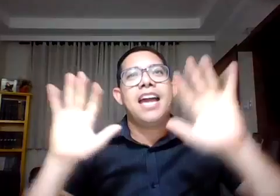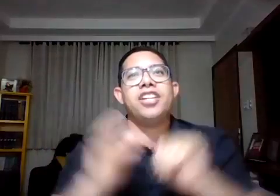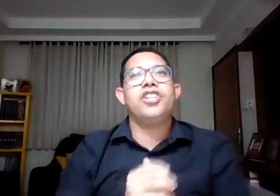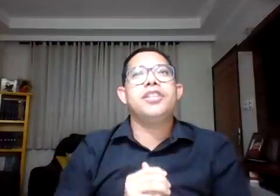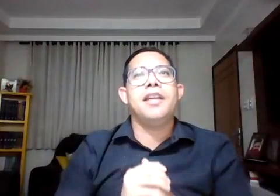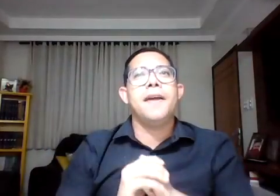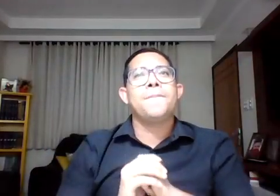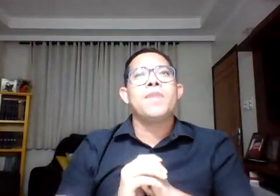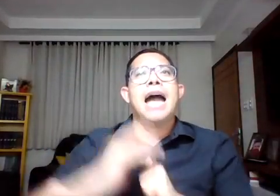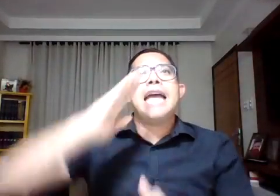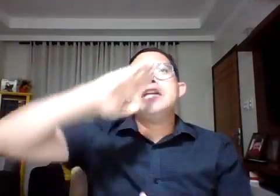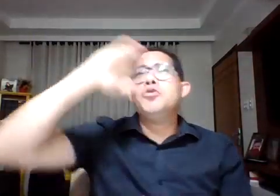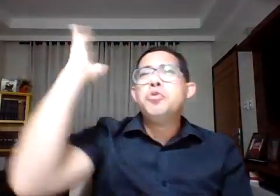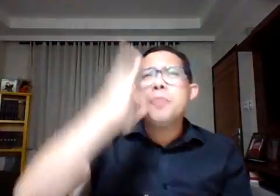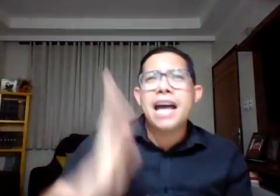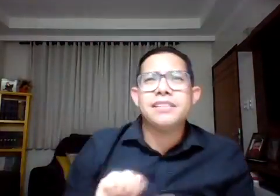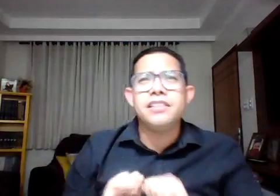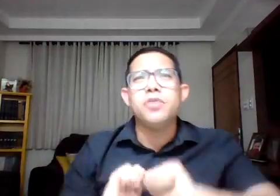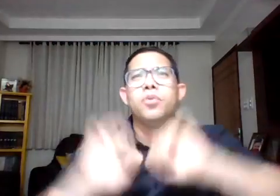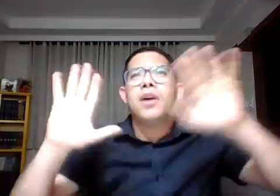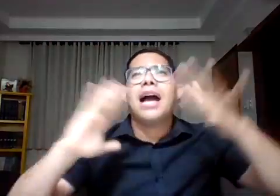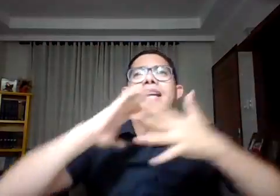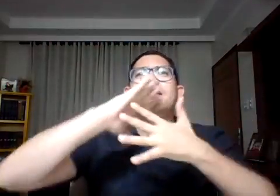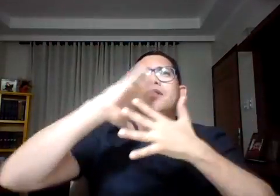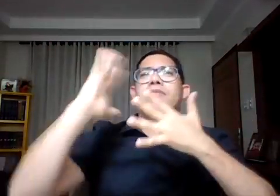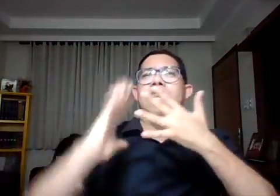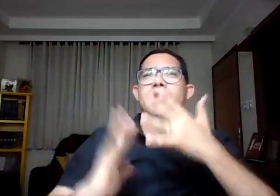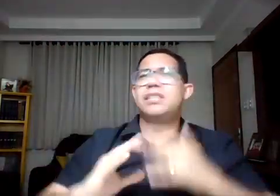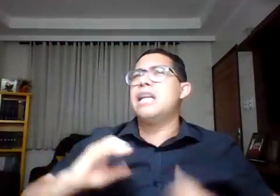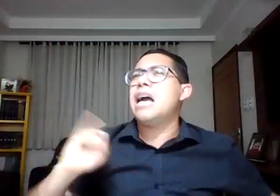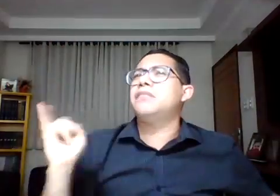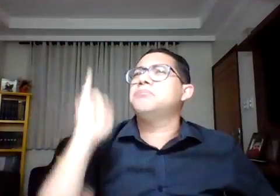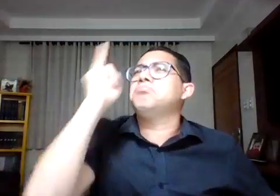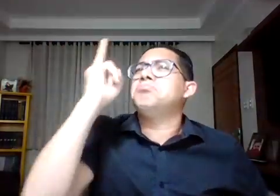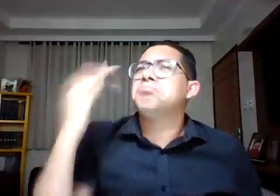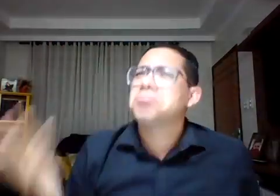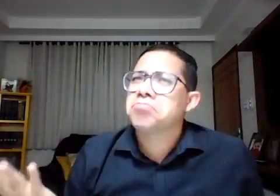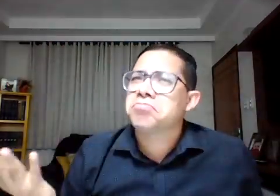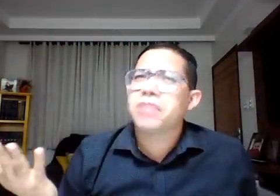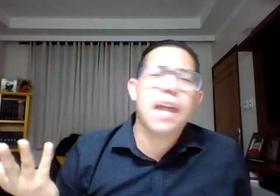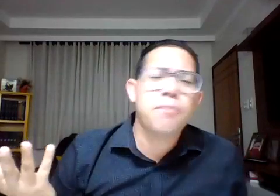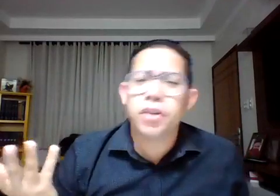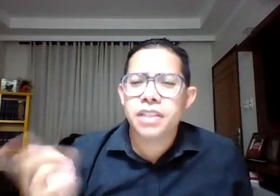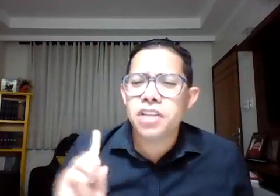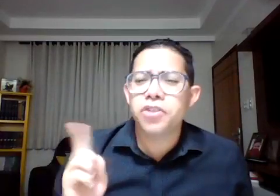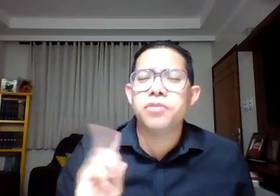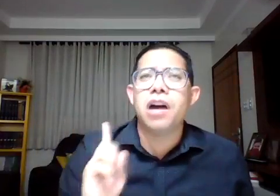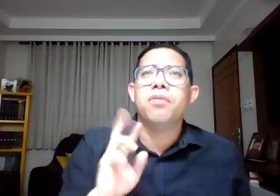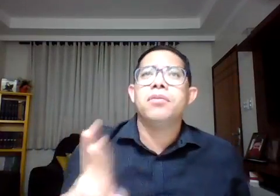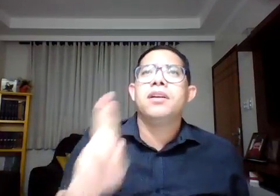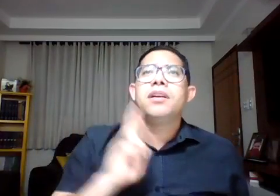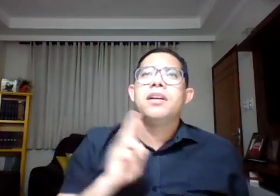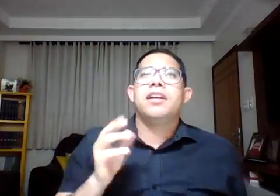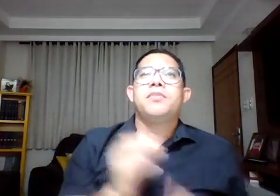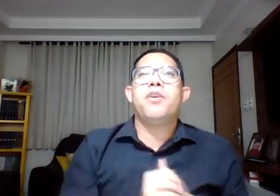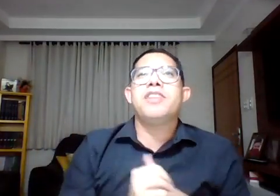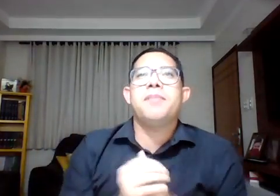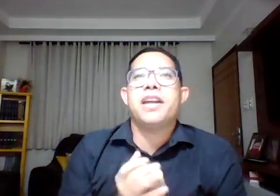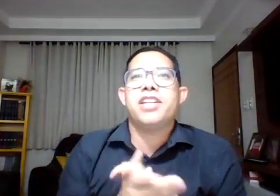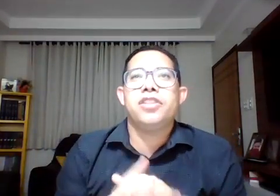gente ter aí no Brasil a questão da língua de sinais? É importante ou não? Responde aí pra gente, só